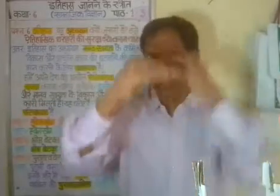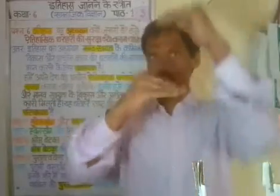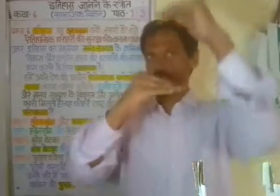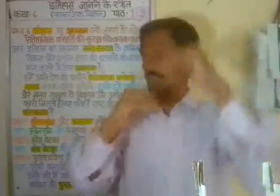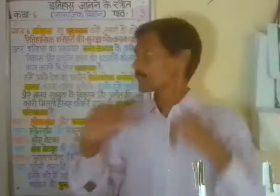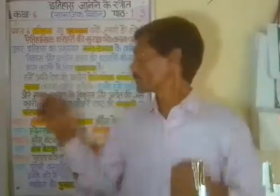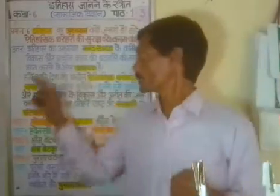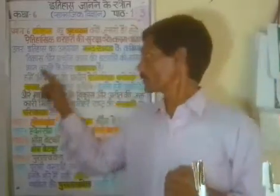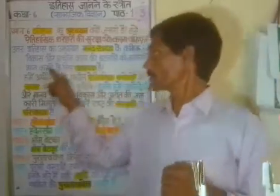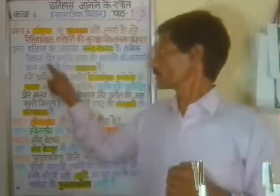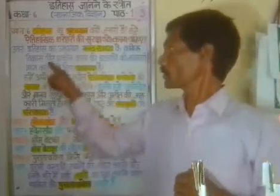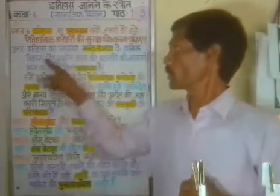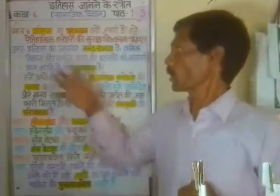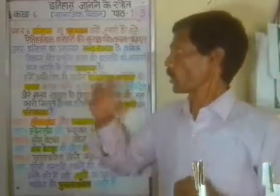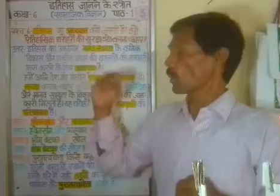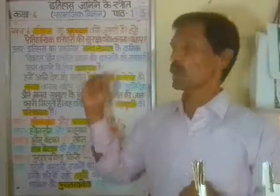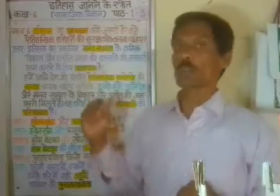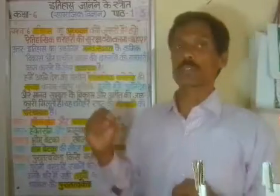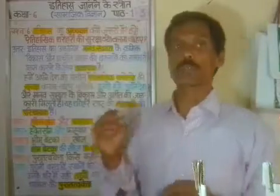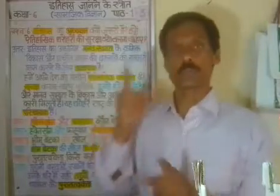विकास और